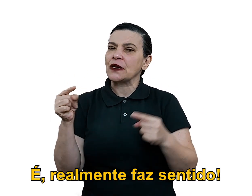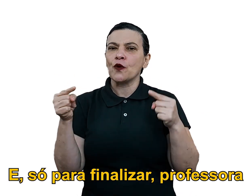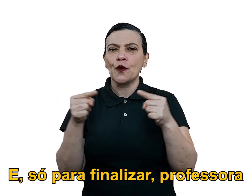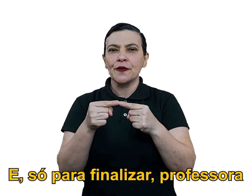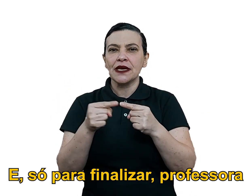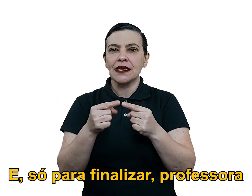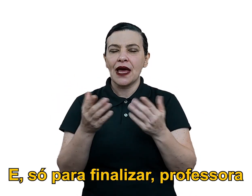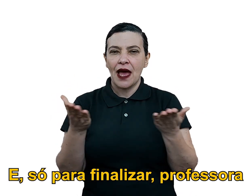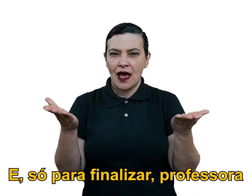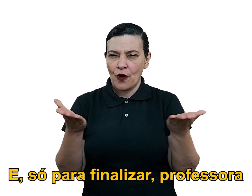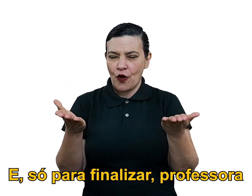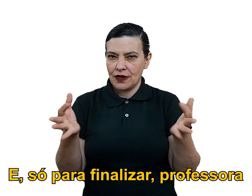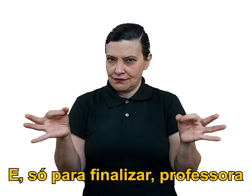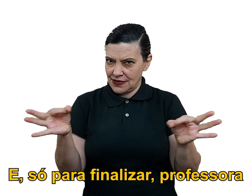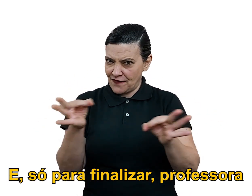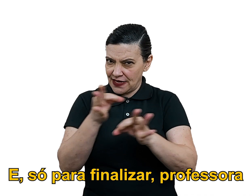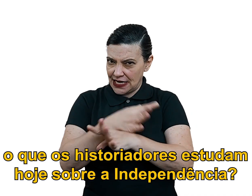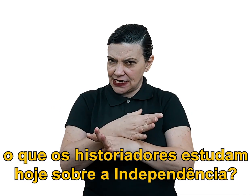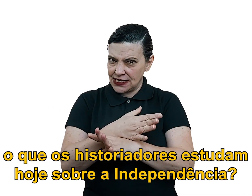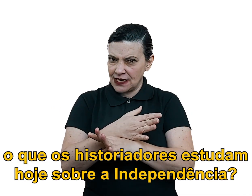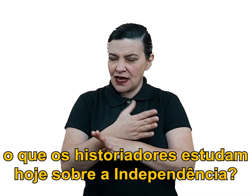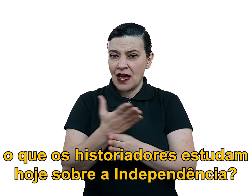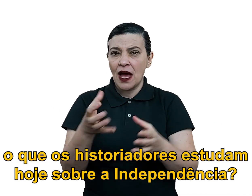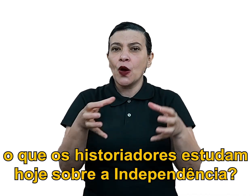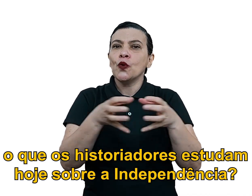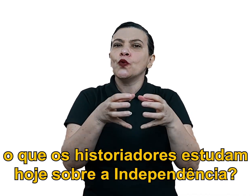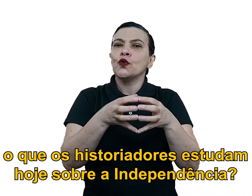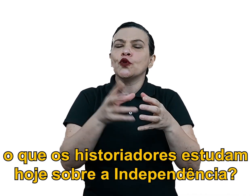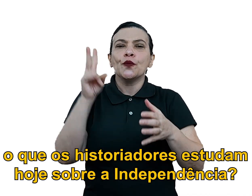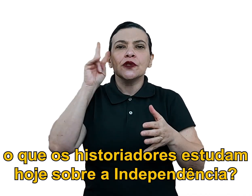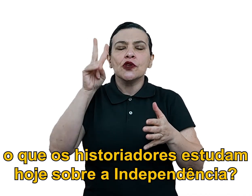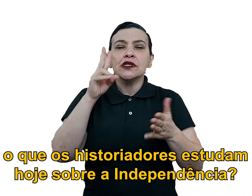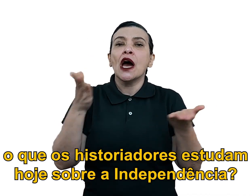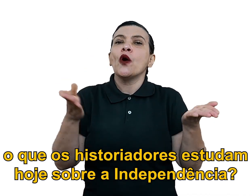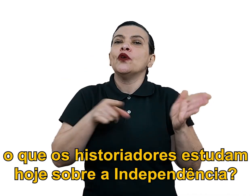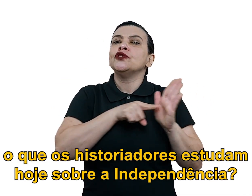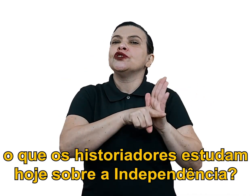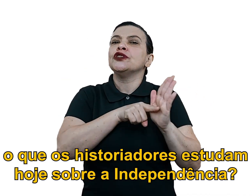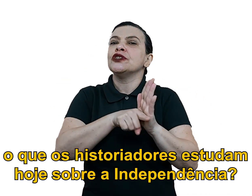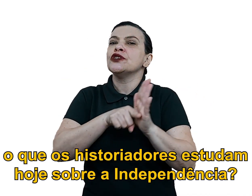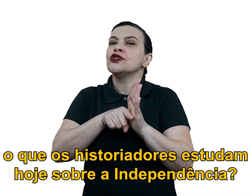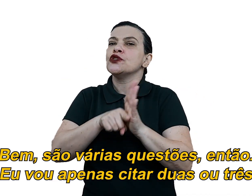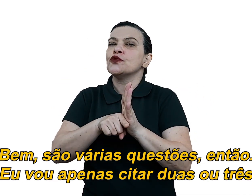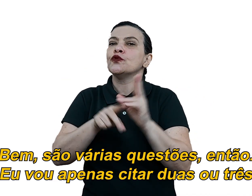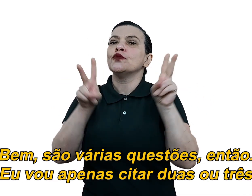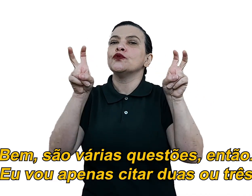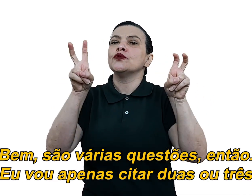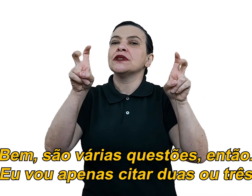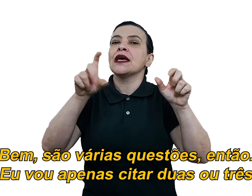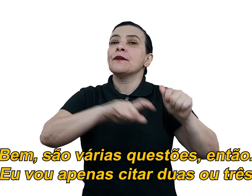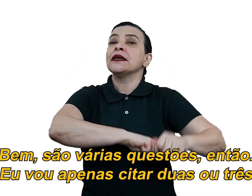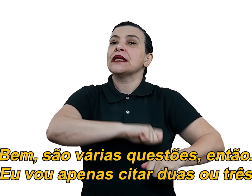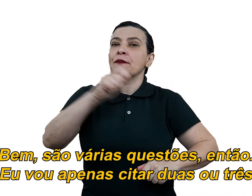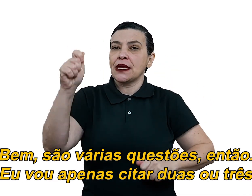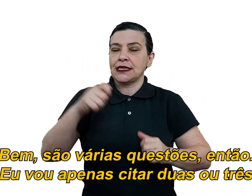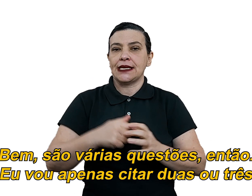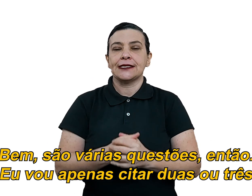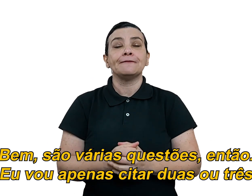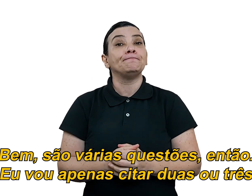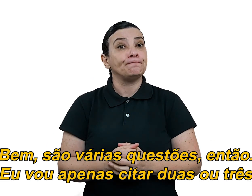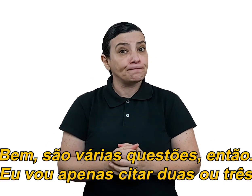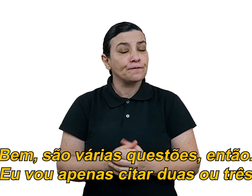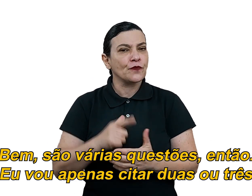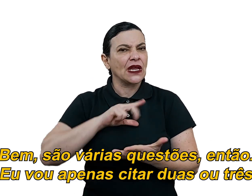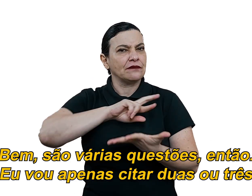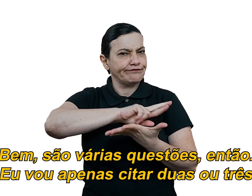sentido, né? E só para finalizar, professora, o que os historiadores estudam hoje sobre a independência? Bem, são